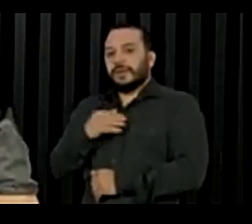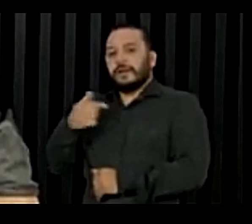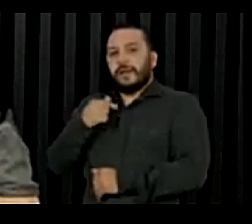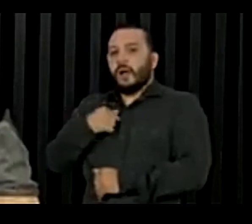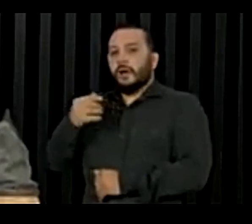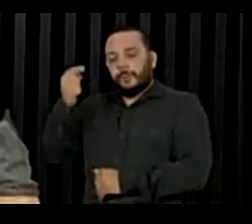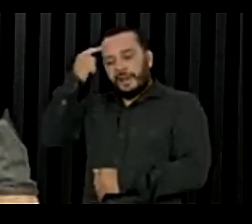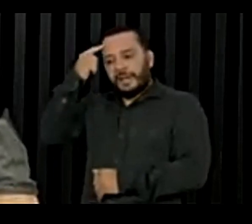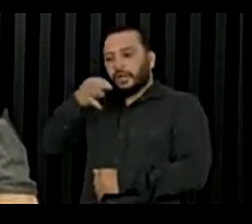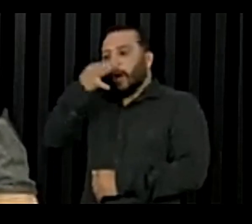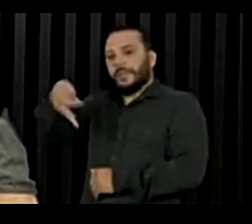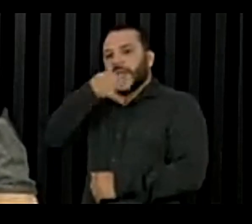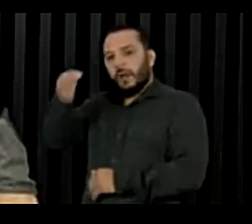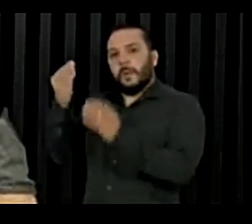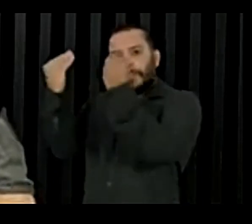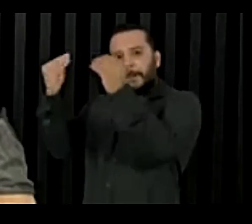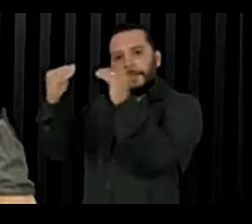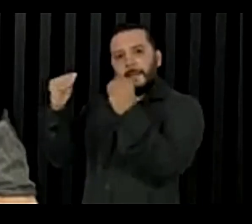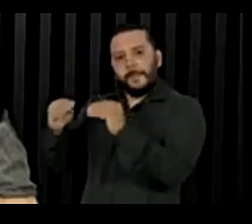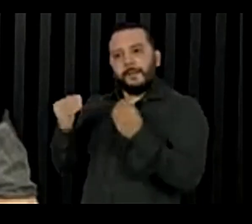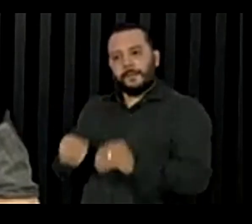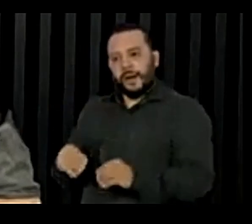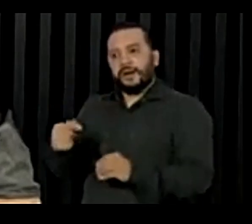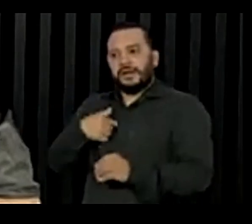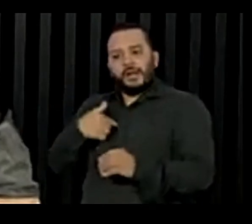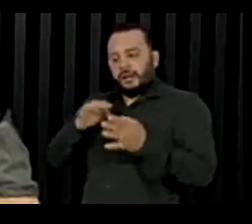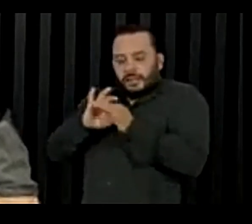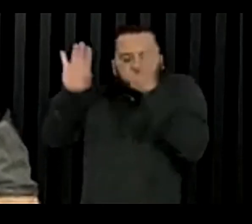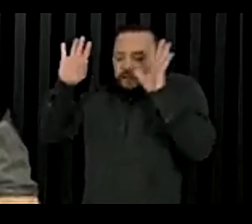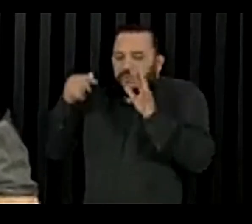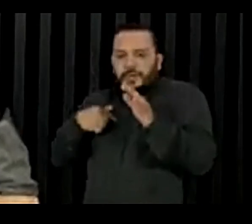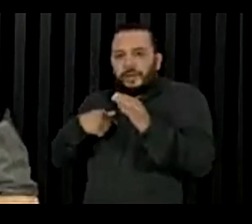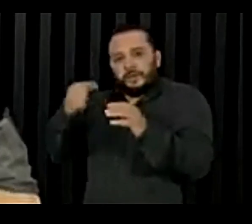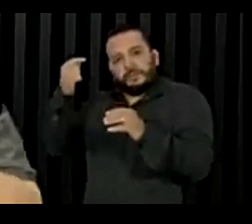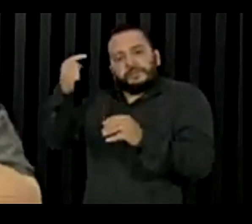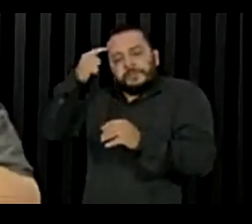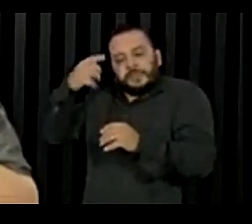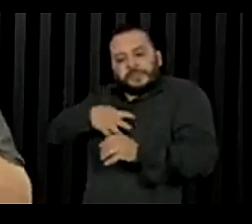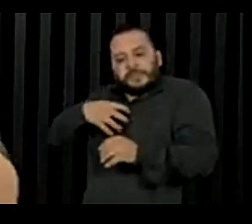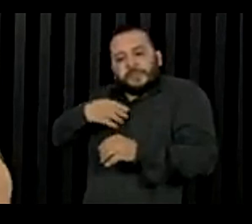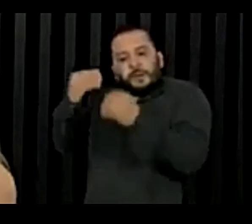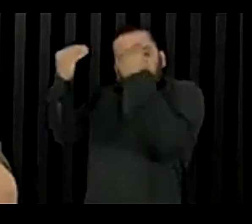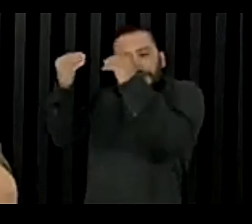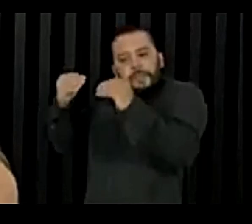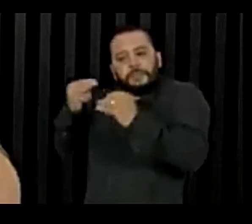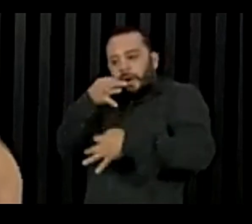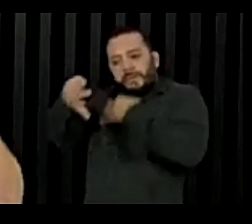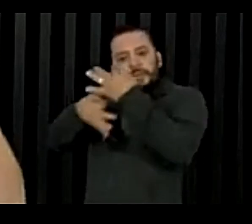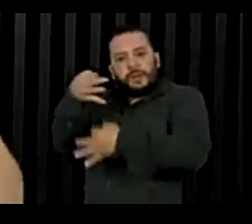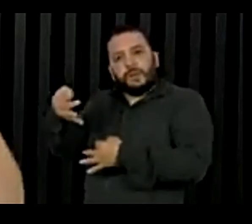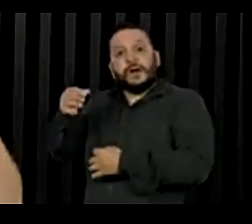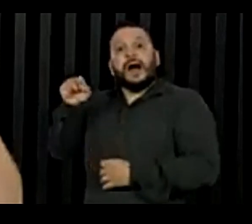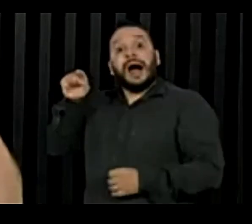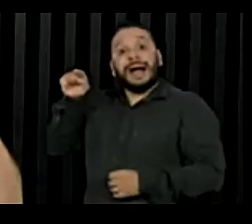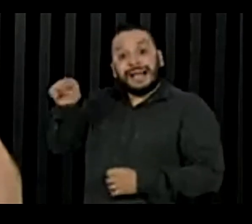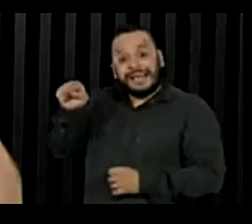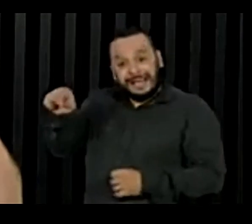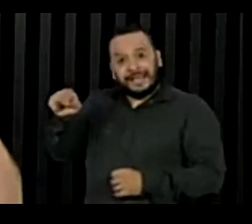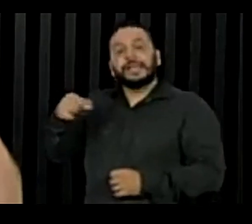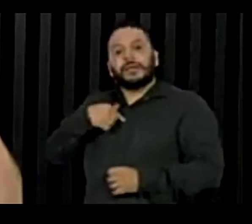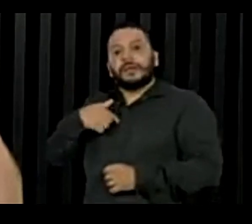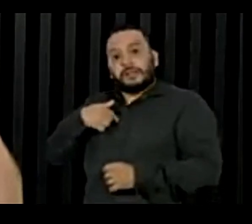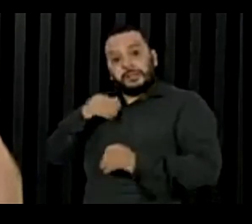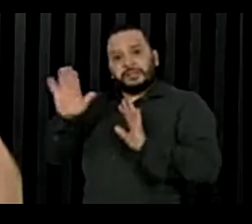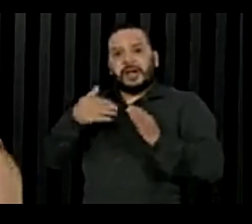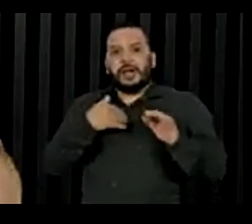para fora o que eu penso, o que eu sinto, o que eu estou naquele dia pensando. Então, a partir daí, eu começo a ter uma participação mais efetiva no Twitter e menos